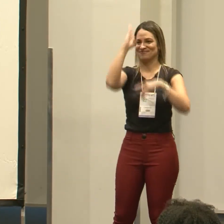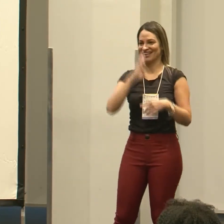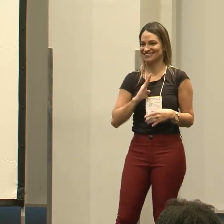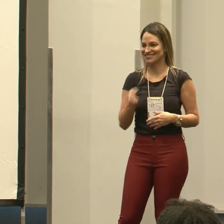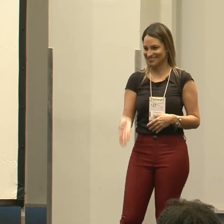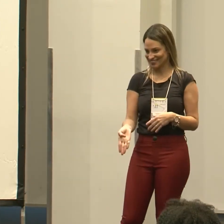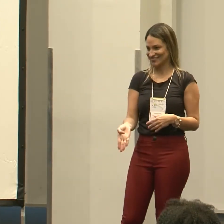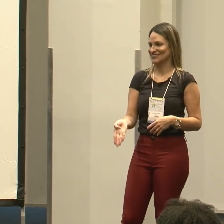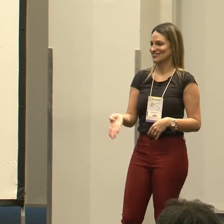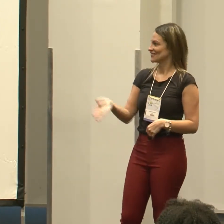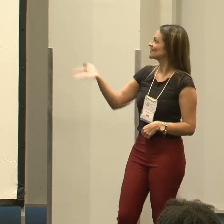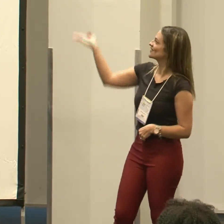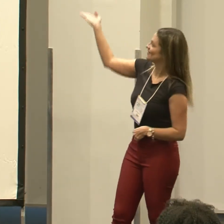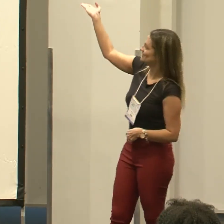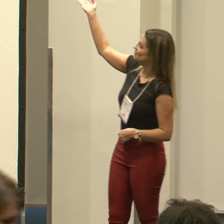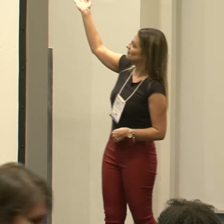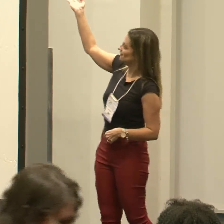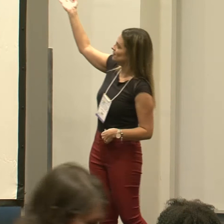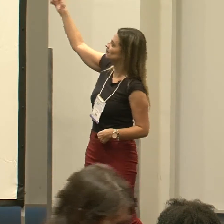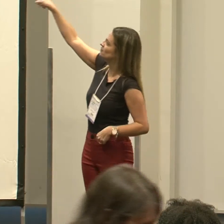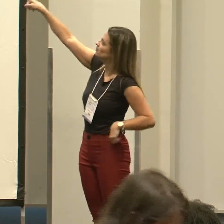Então, aqui o INES, a primeira escola de surdos do Brasil,